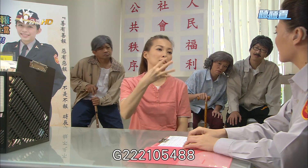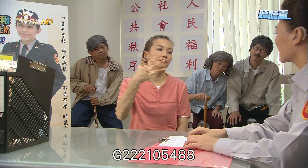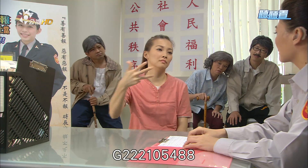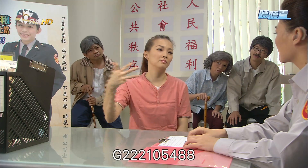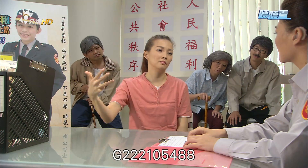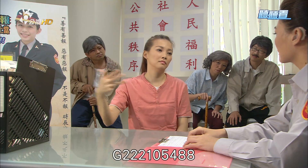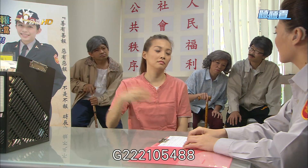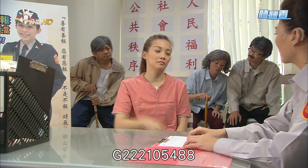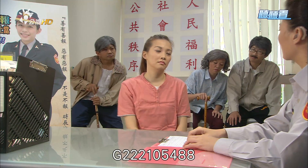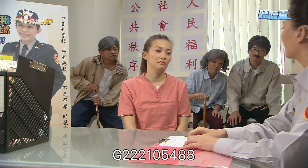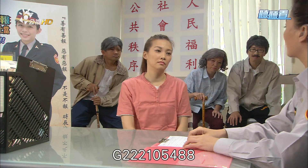？G22210588。